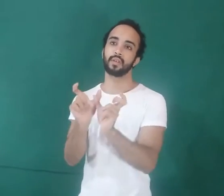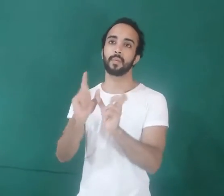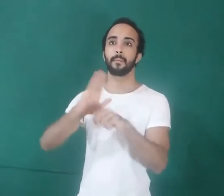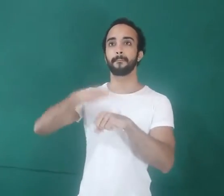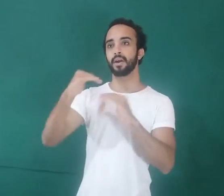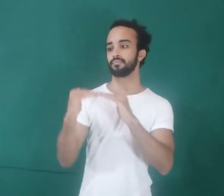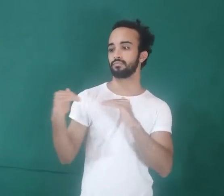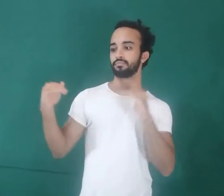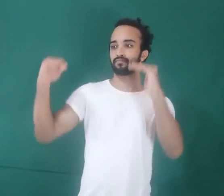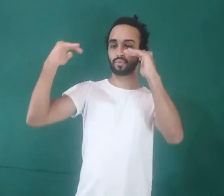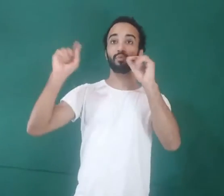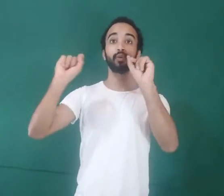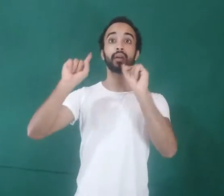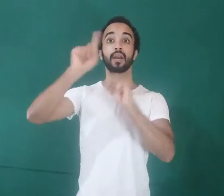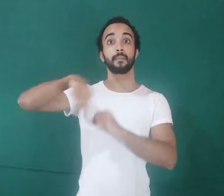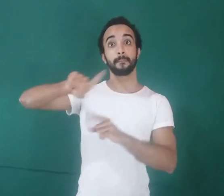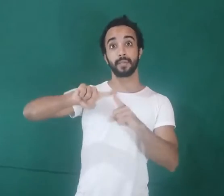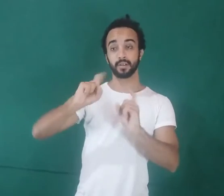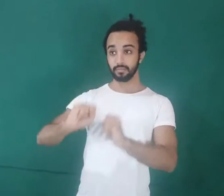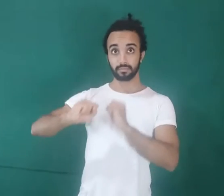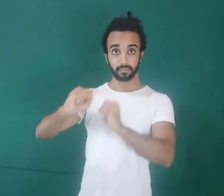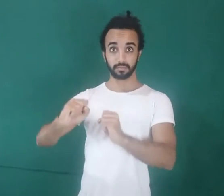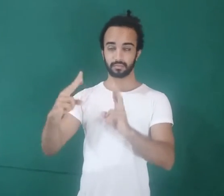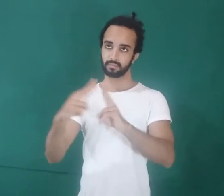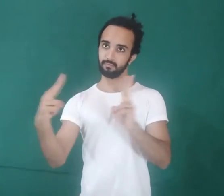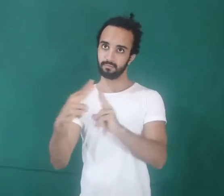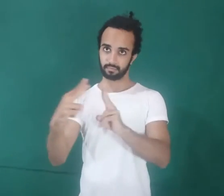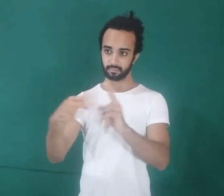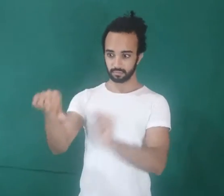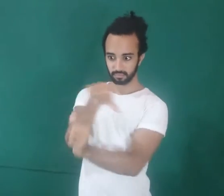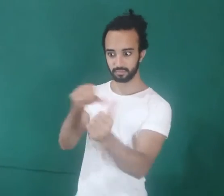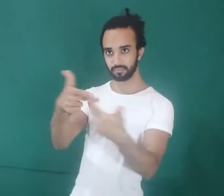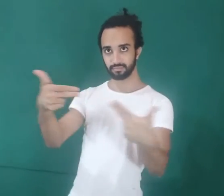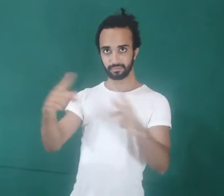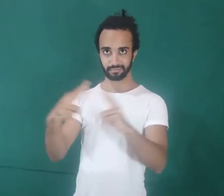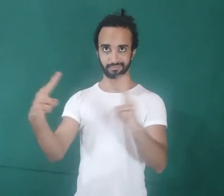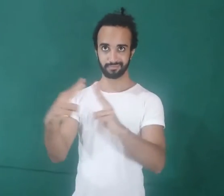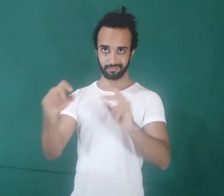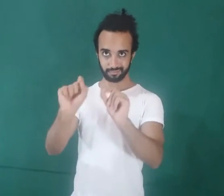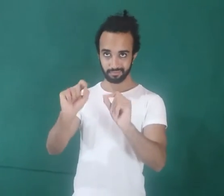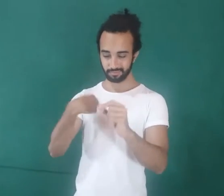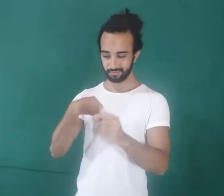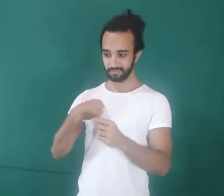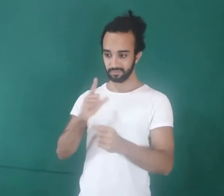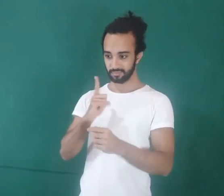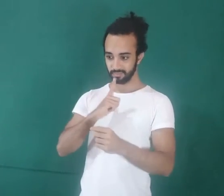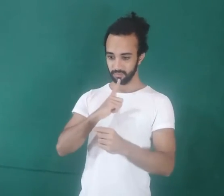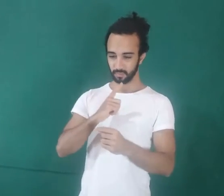gente. De virtualizar as coisas, de carregar, de elaborar os símbolos que as pessoas estão